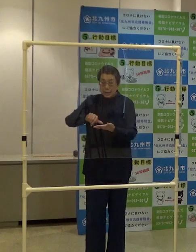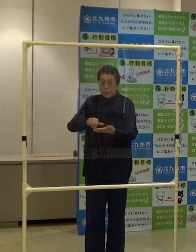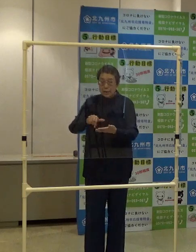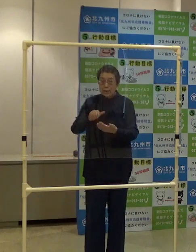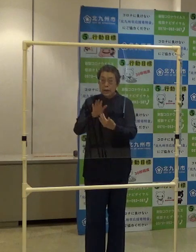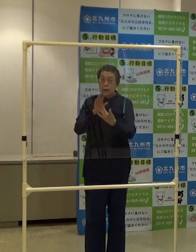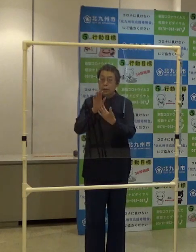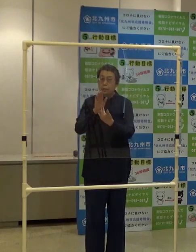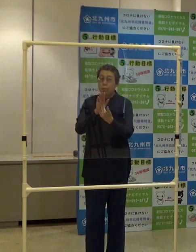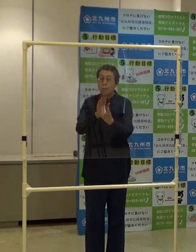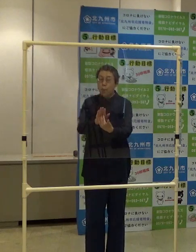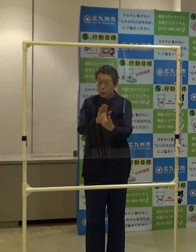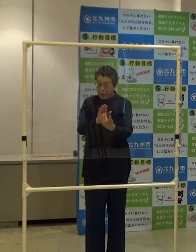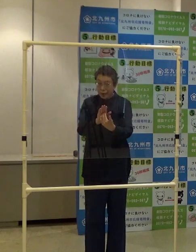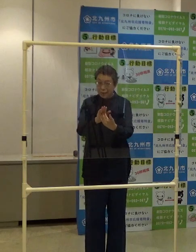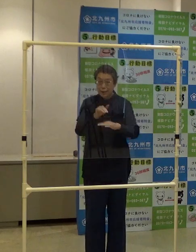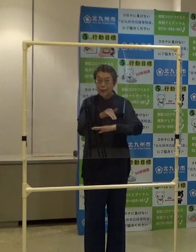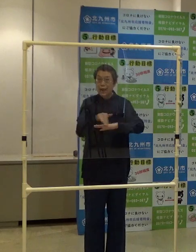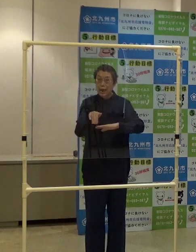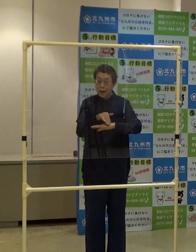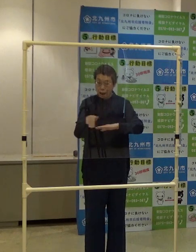ップ地域防災計画については、